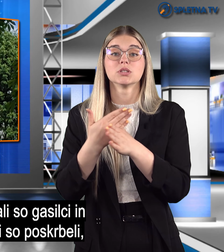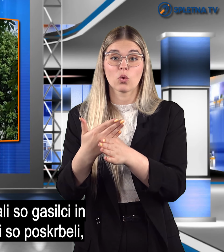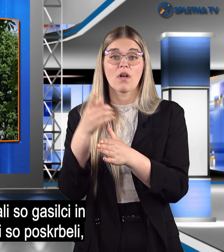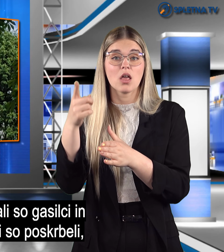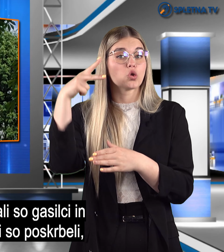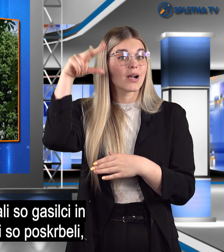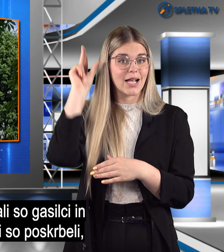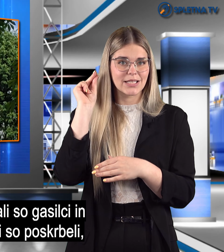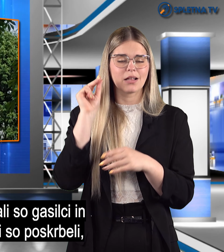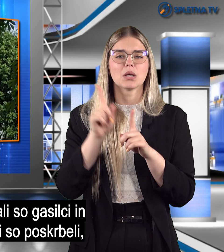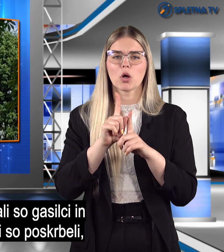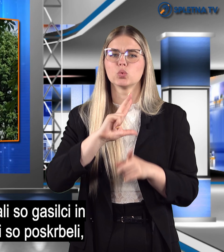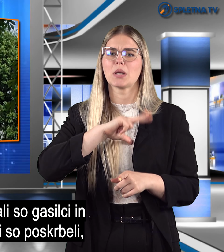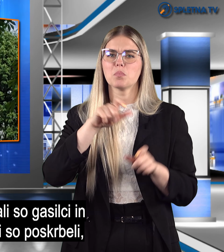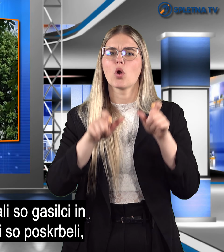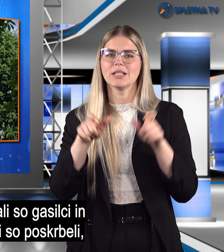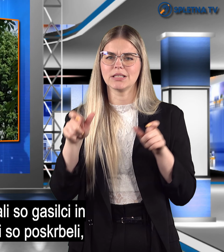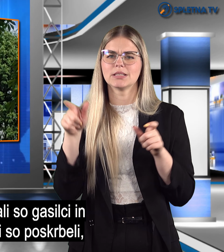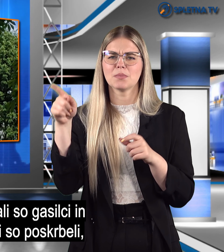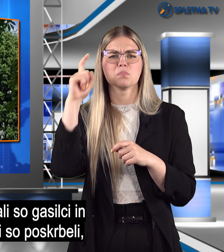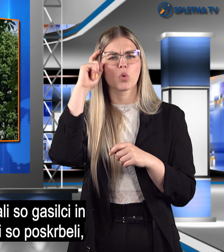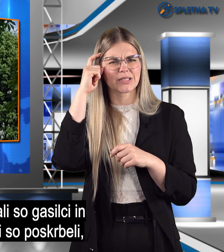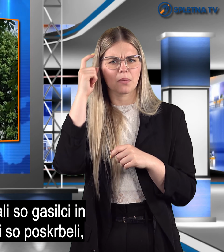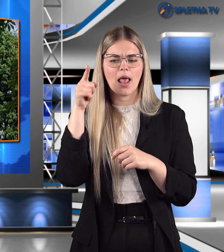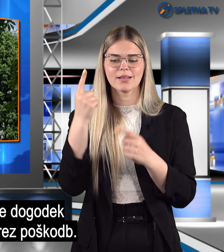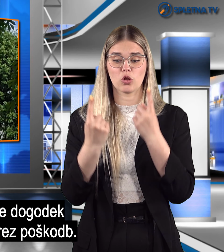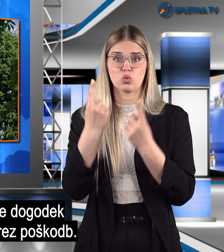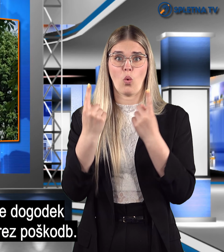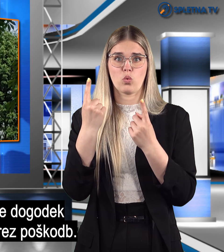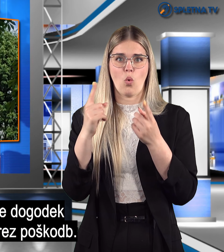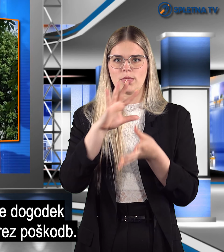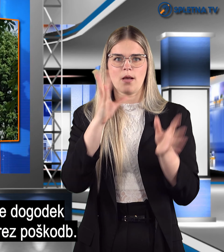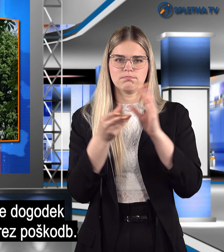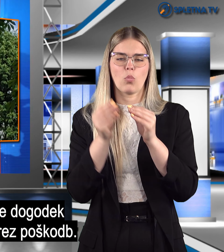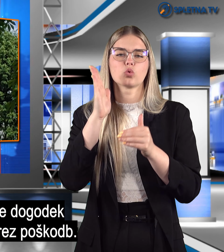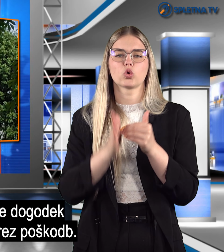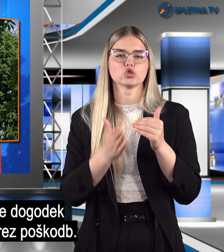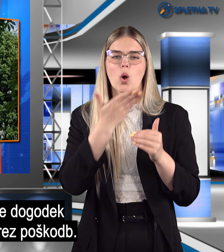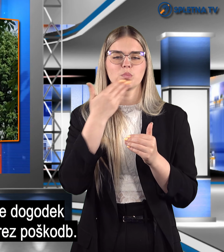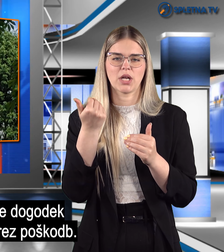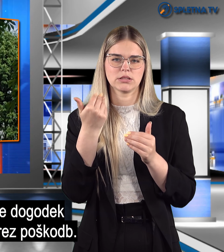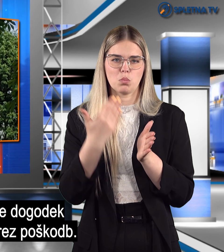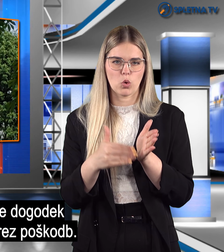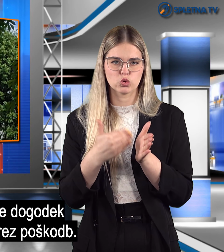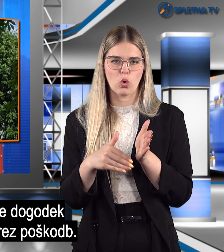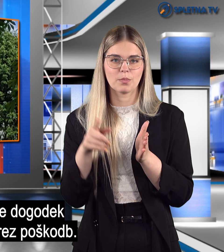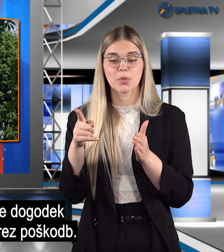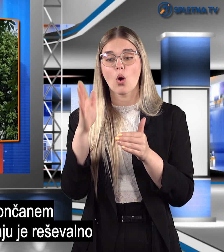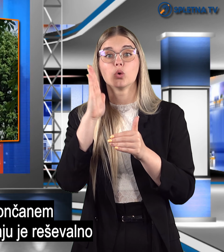Posredovali so gasilci in policisti, ki so poskrbeli, da se je dogodek končal brez poškodb. Po